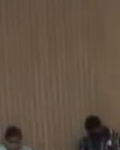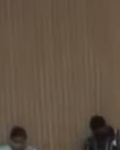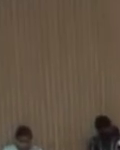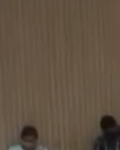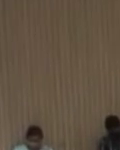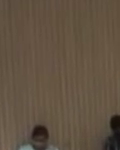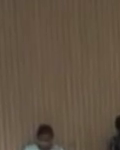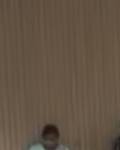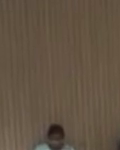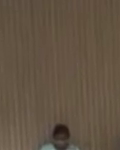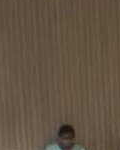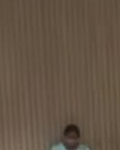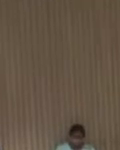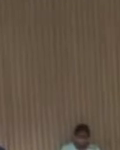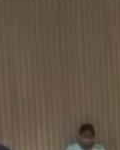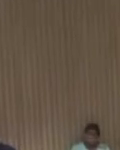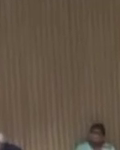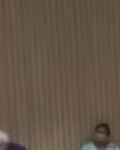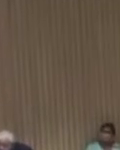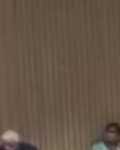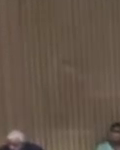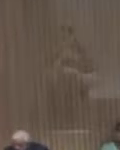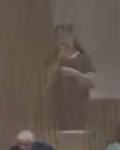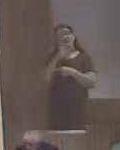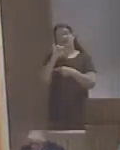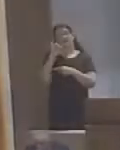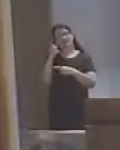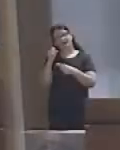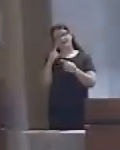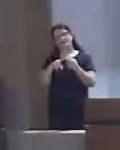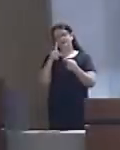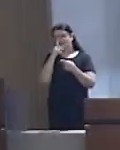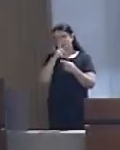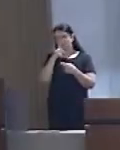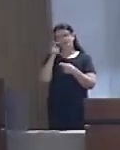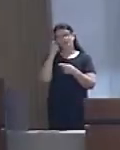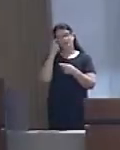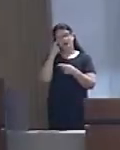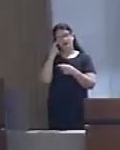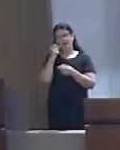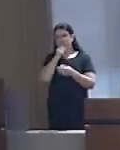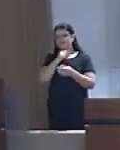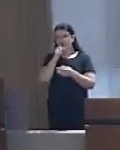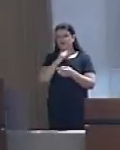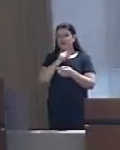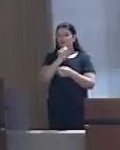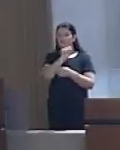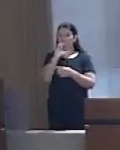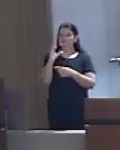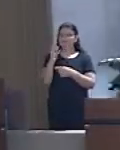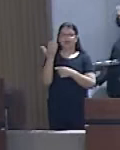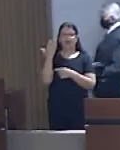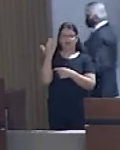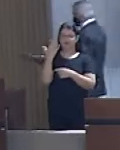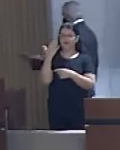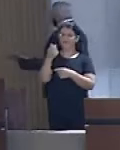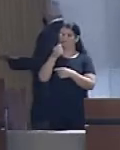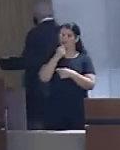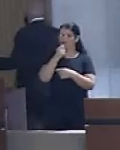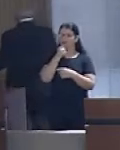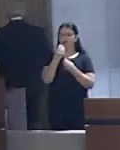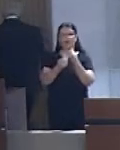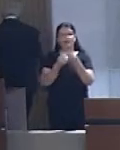equipamento obsoleto. Os equipamentos do INSS são obsoletos, ultrapassados, equipamentos do século passado, e você não tem